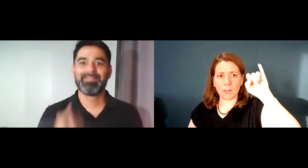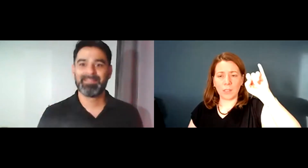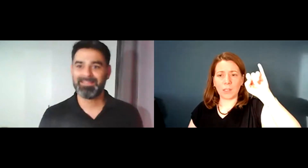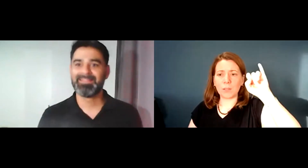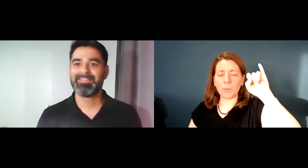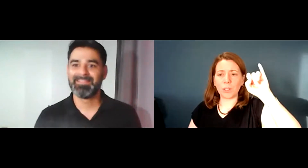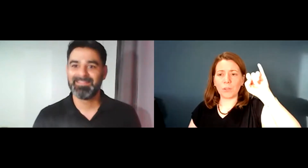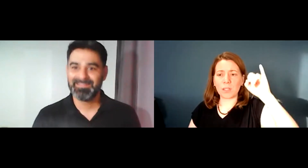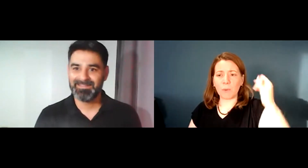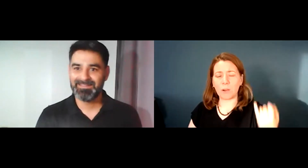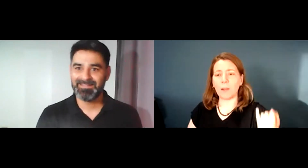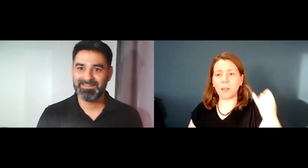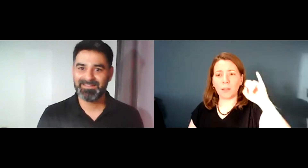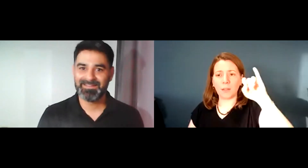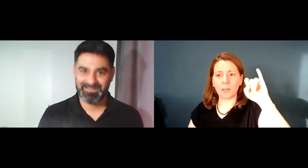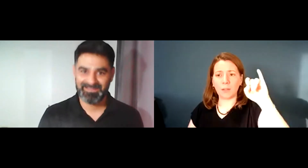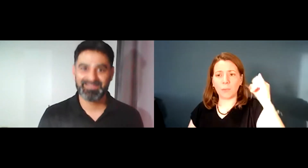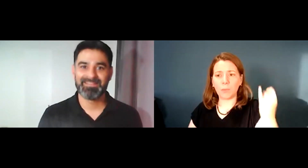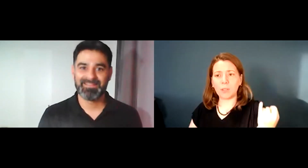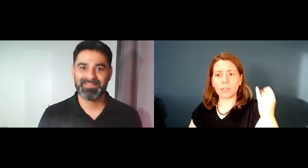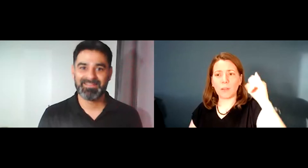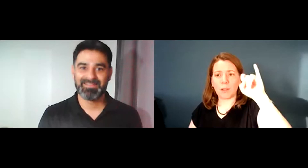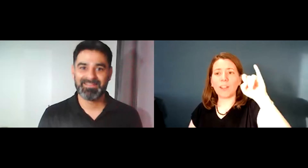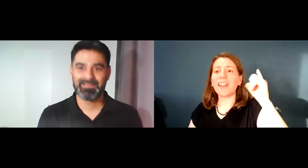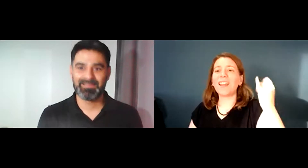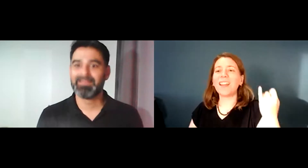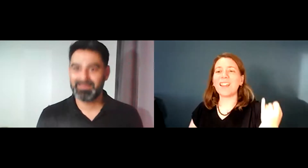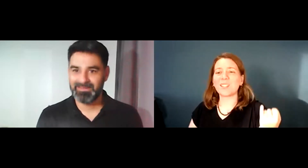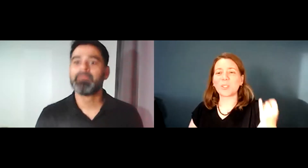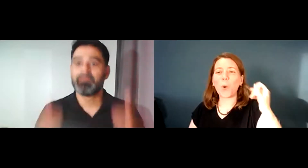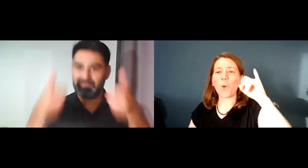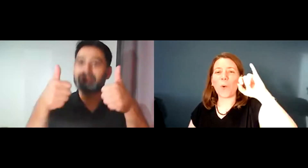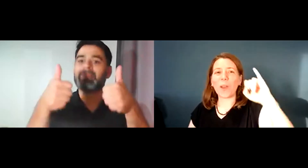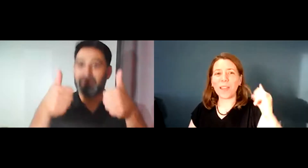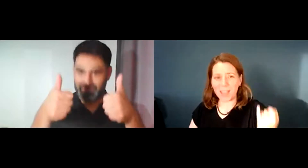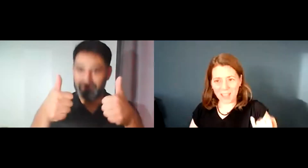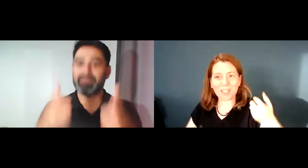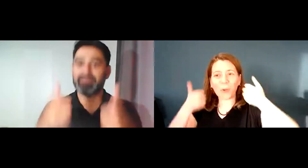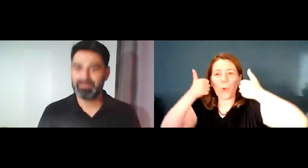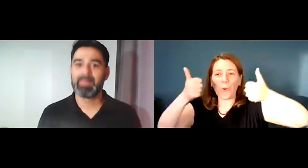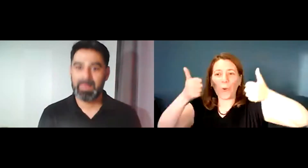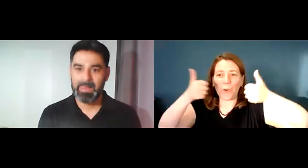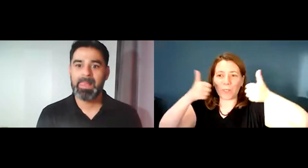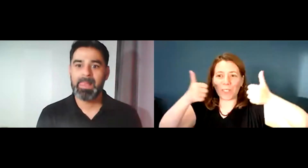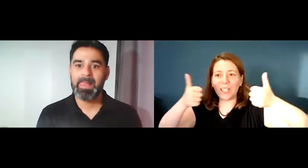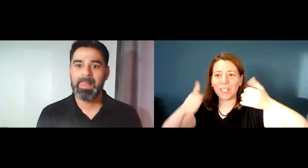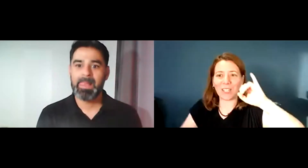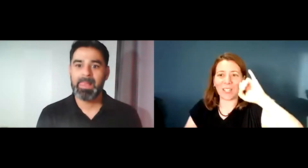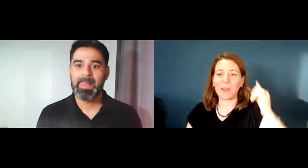Y hace un poquito hacia abajo, Mari. Un poquito hacia abajo. ¡Eso! ¡Eso! ¡Sí!